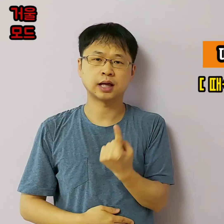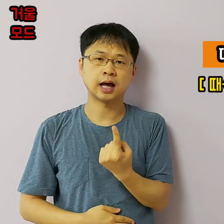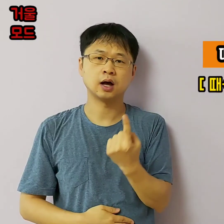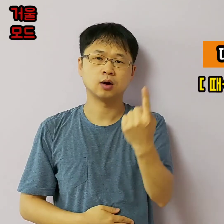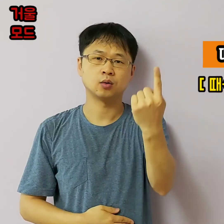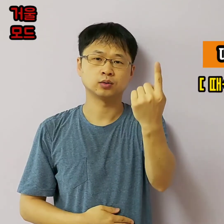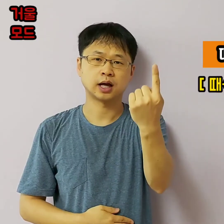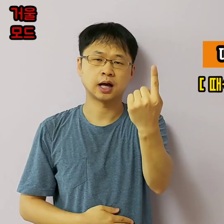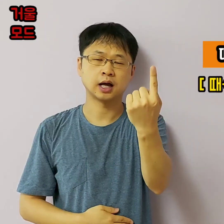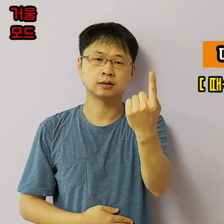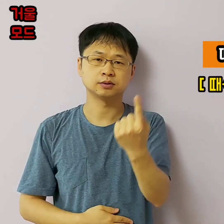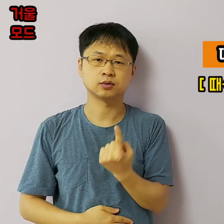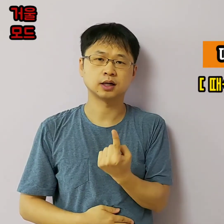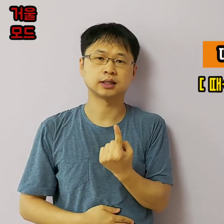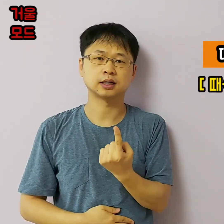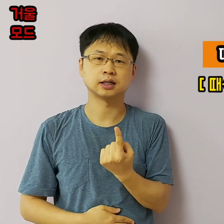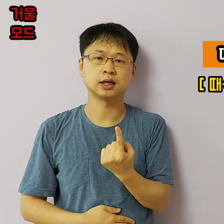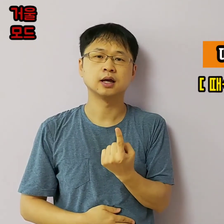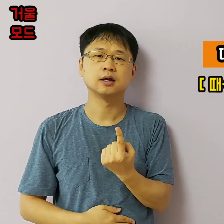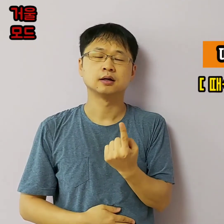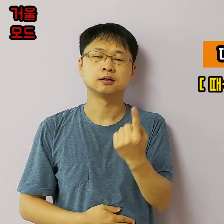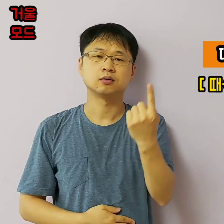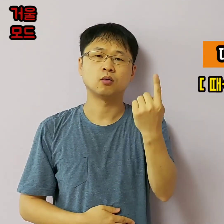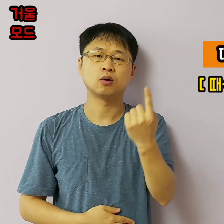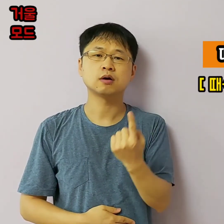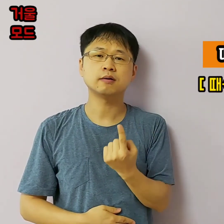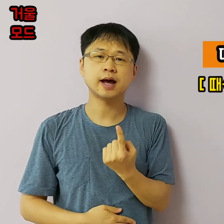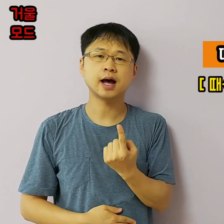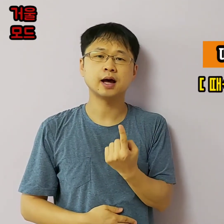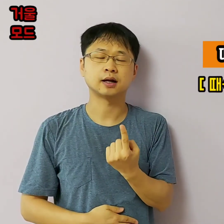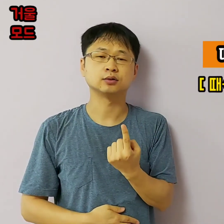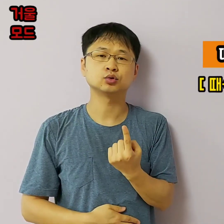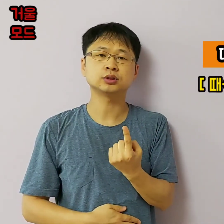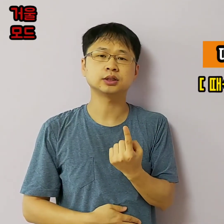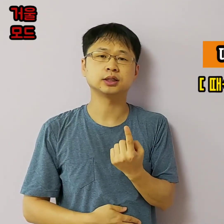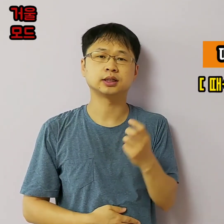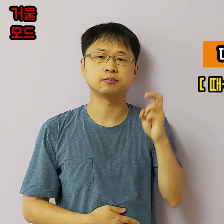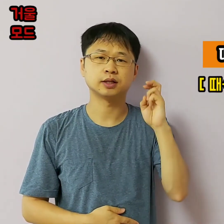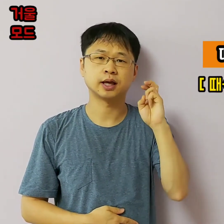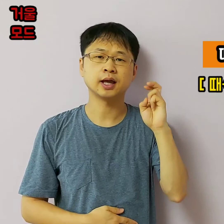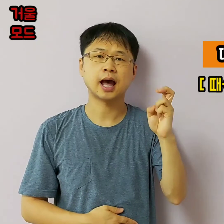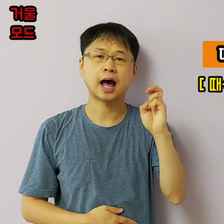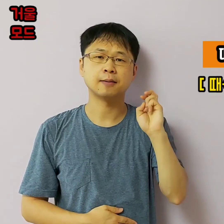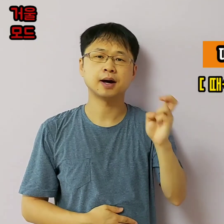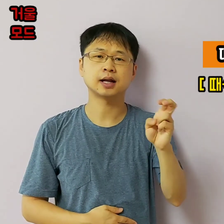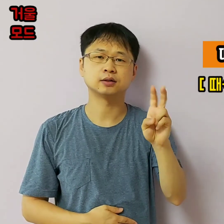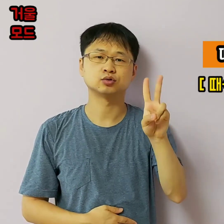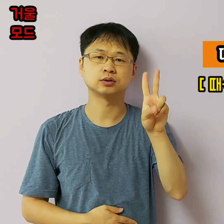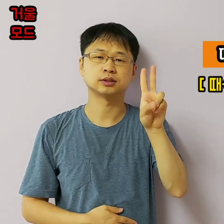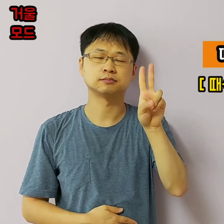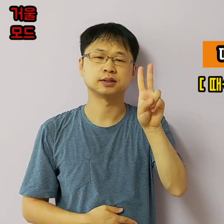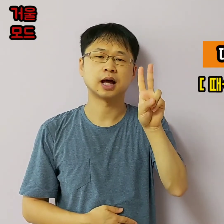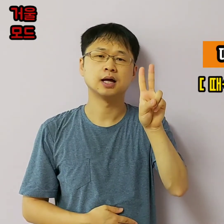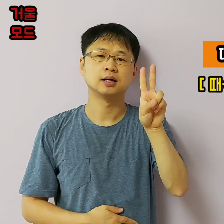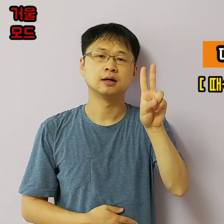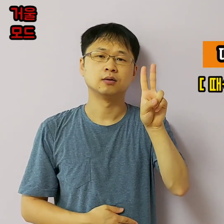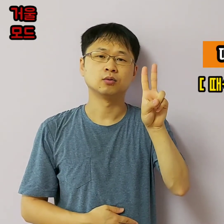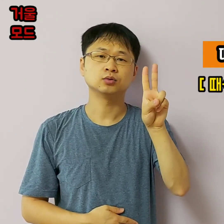오다. 검지손가락 당기기. 그리고 올 거야 라는 추측이기 때문에 아마라는 수어 썼습니다.